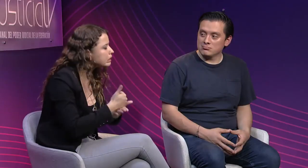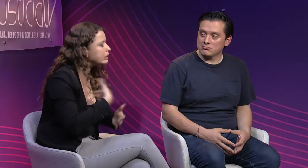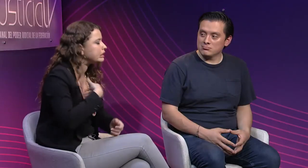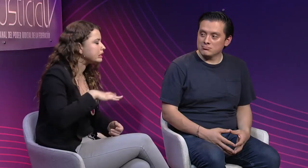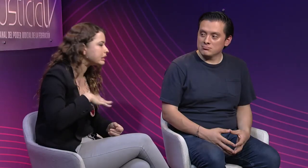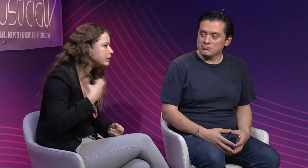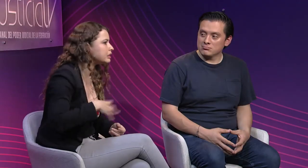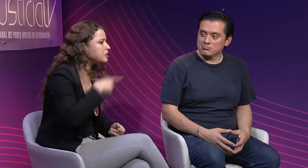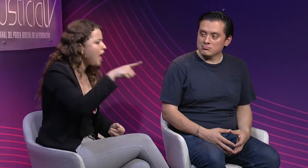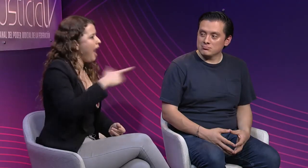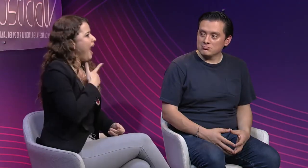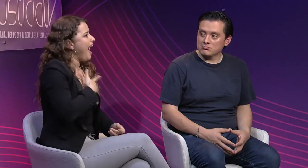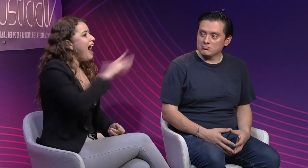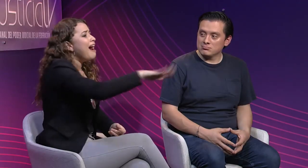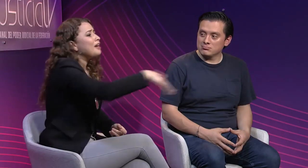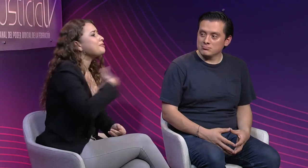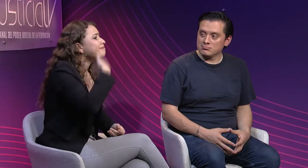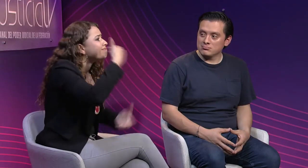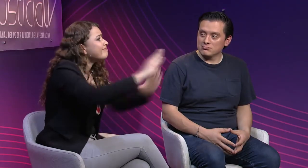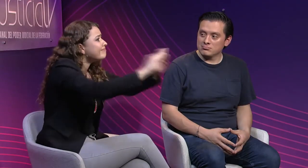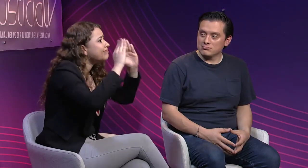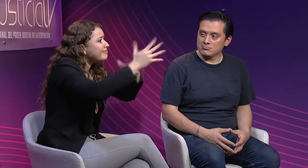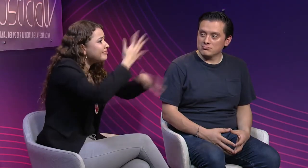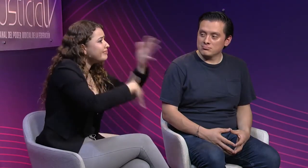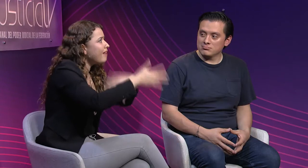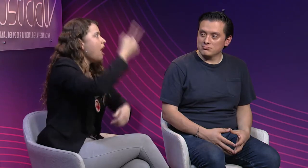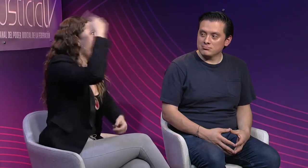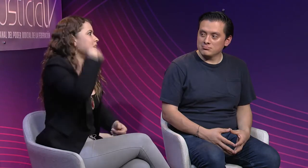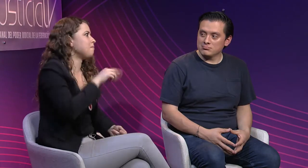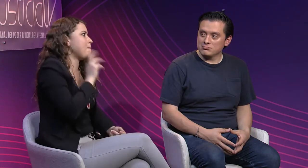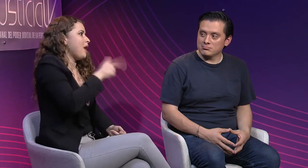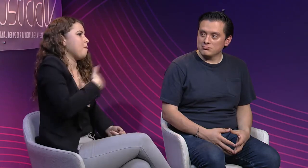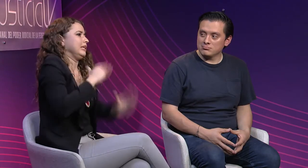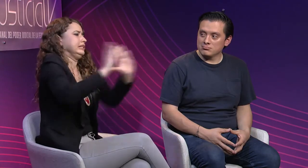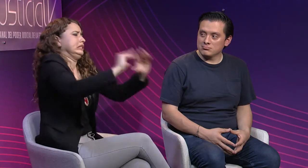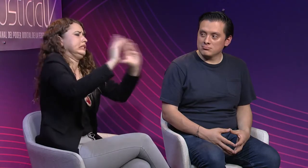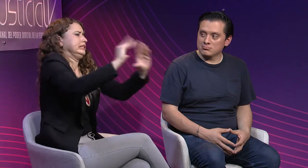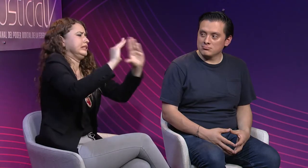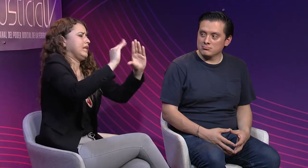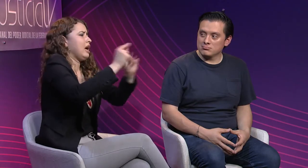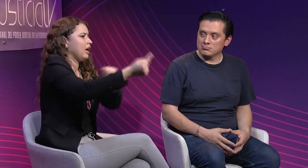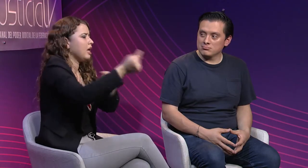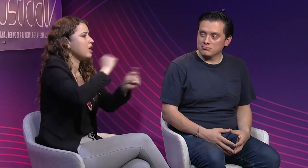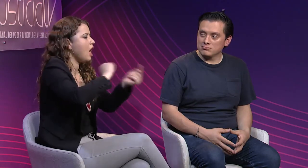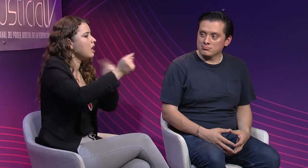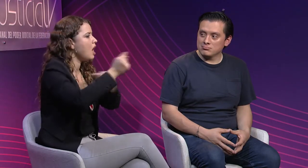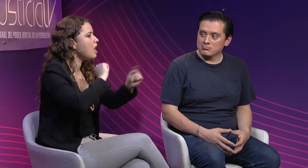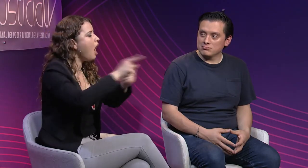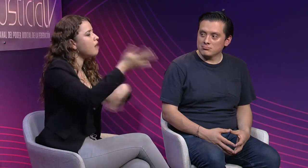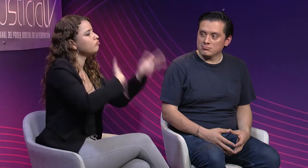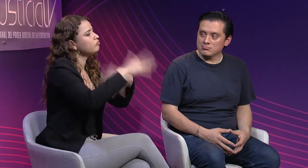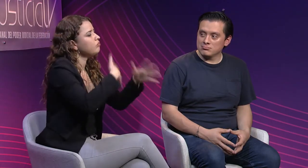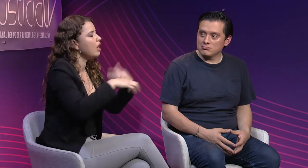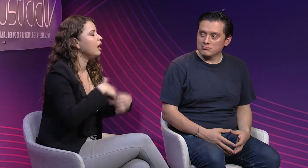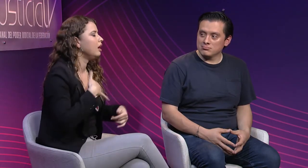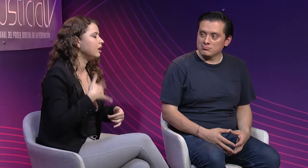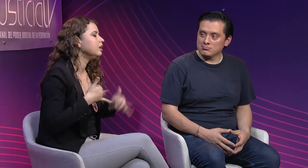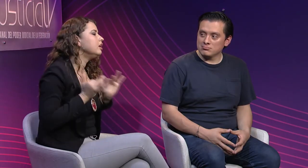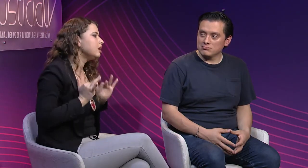fui apoyando de algunos compañeros. Algunos fueron muy amables y me decían, ay, quiero aprender señas. Entonces enseguida yo empecé a enseñarles para que me